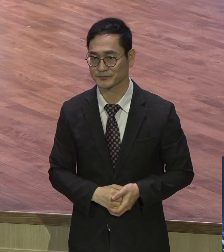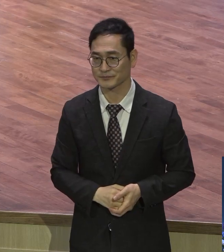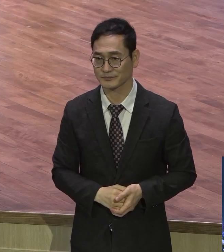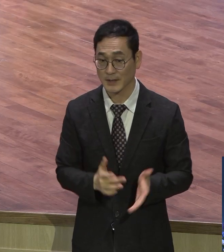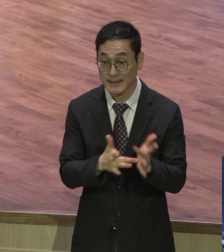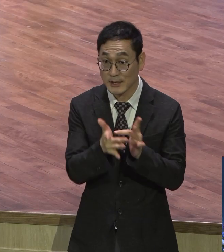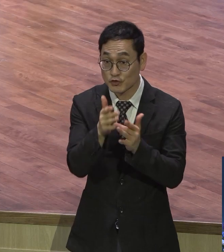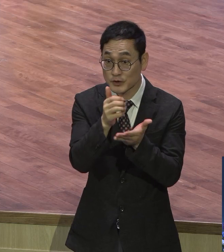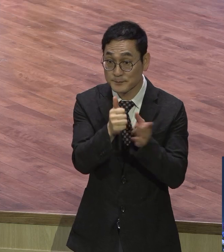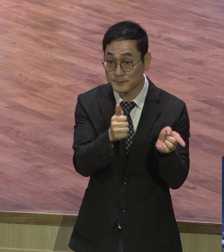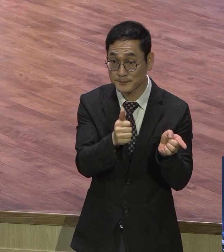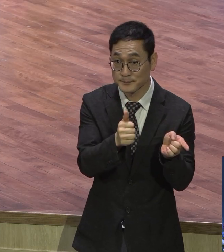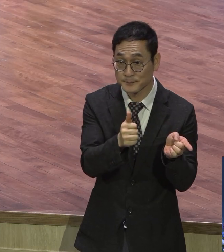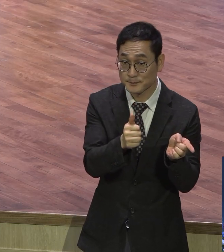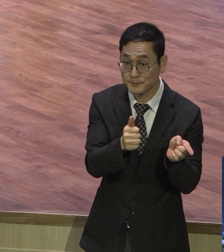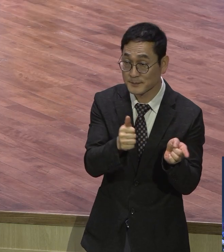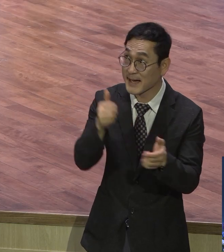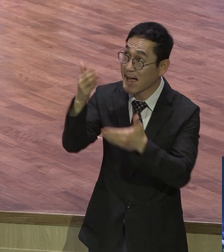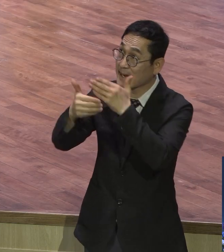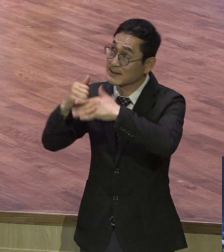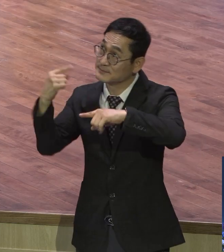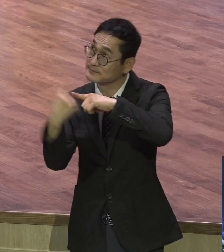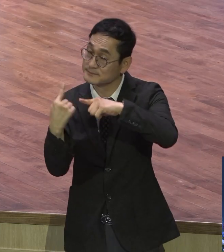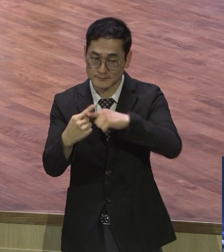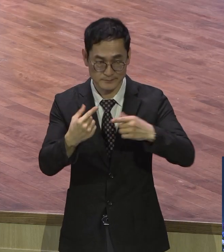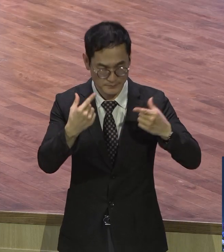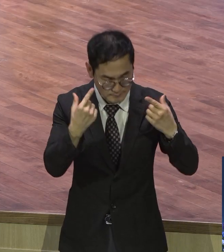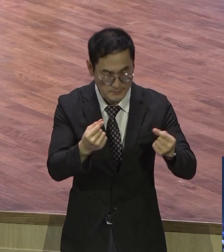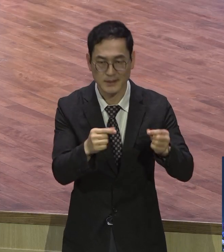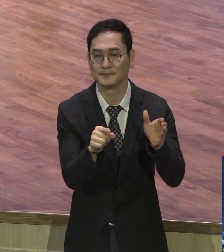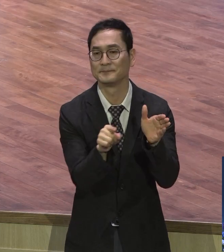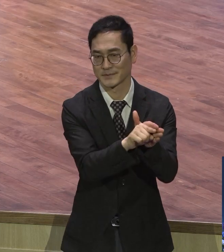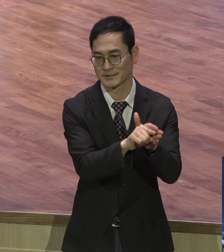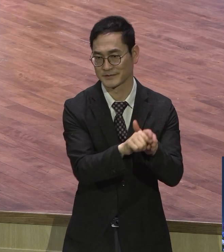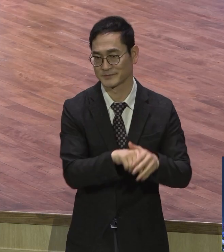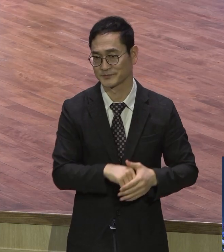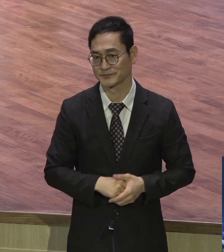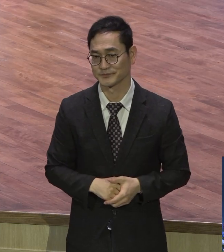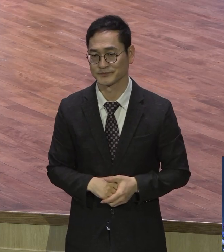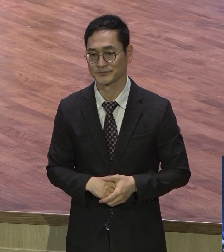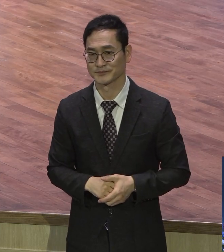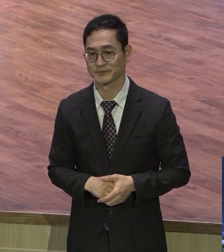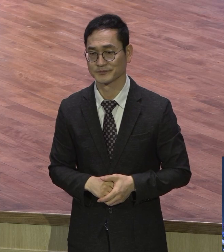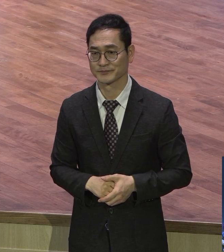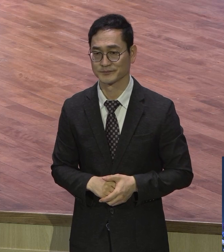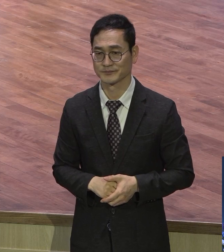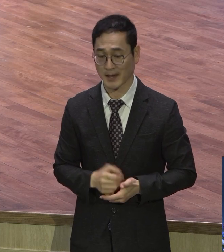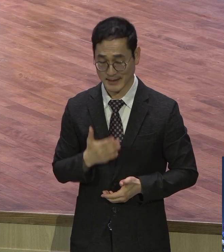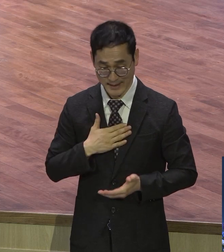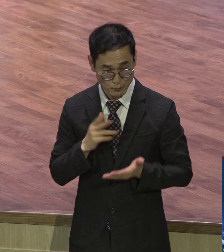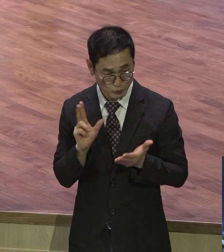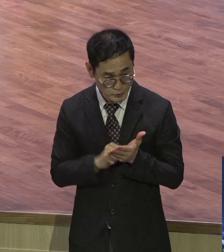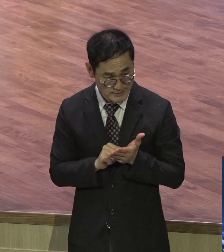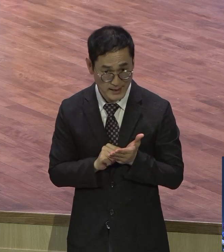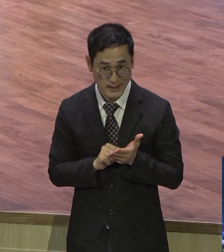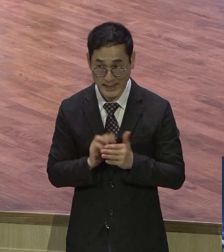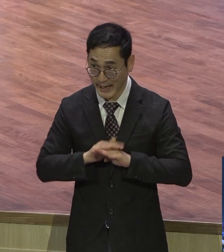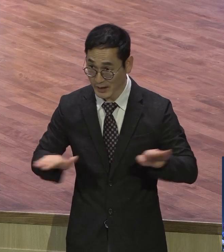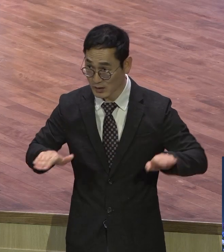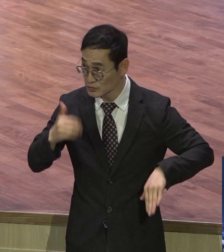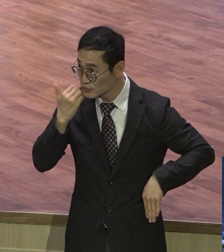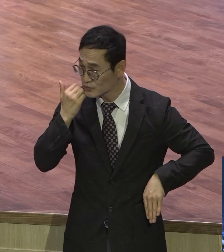예수님의 유일성을 이 여자가 붙잡은 거예요 예수밖에 없다 내 문제를 해결할 분은